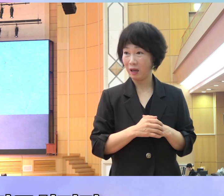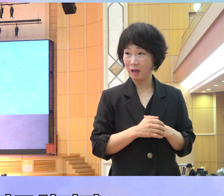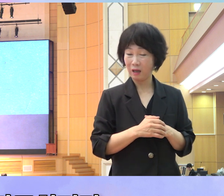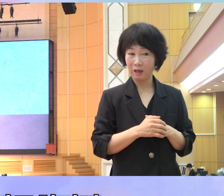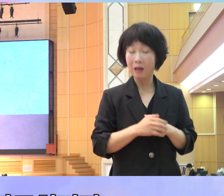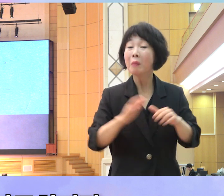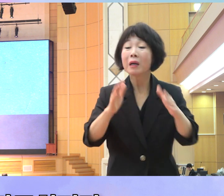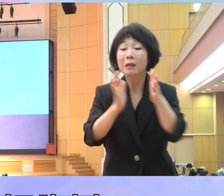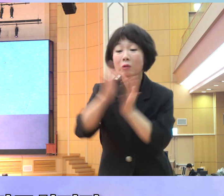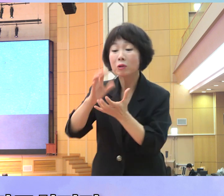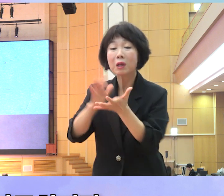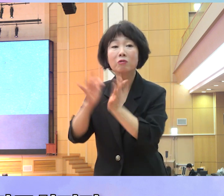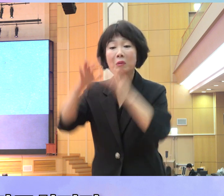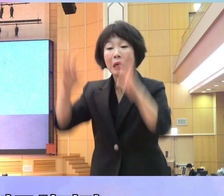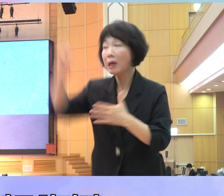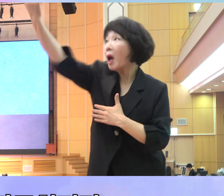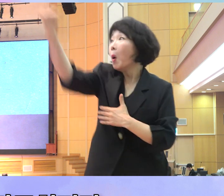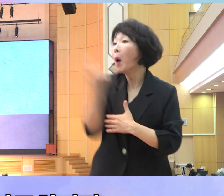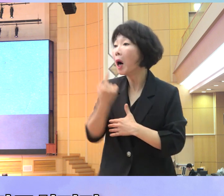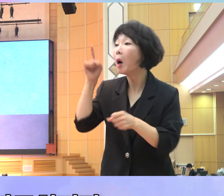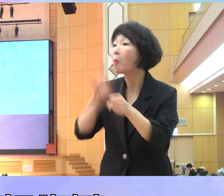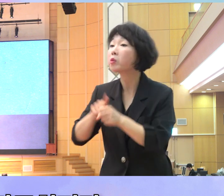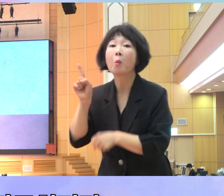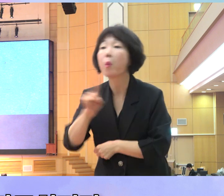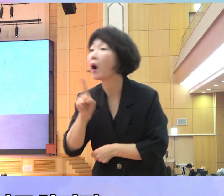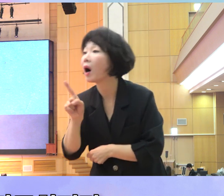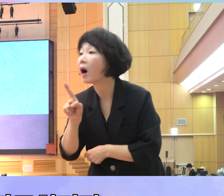십자가 지러 오신 거예요. 이 땅에